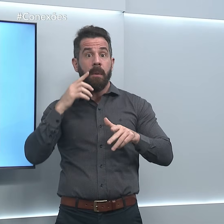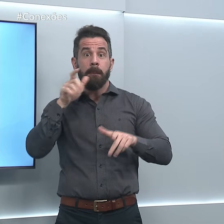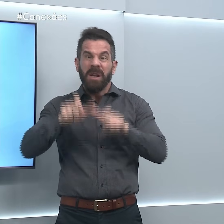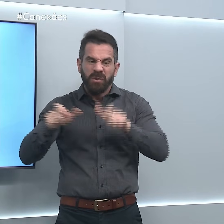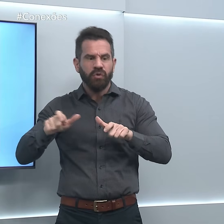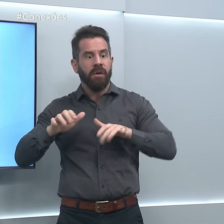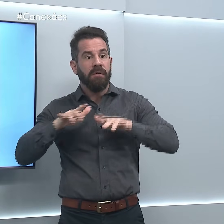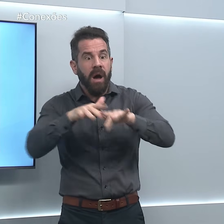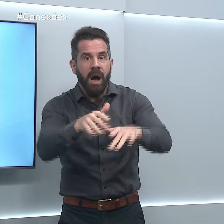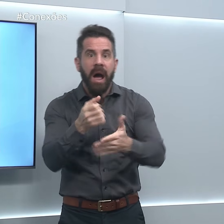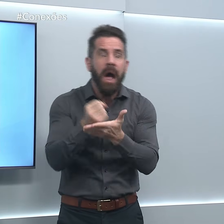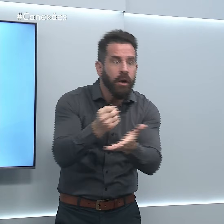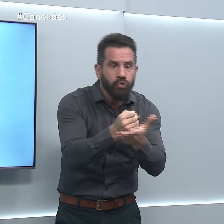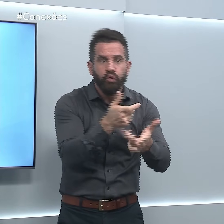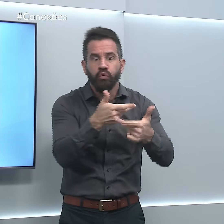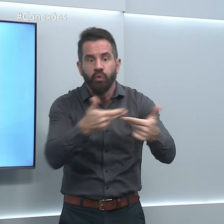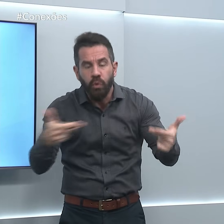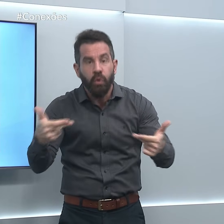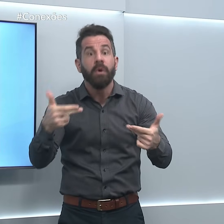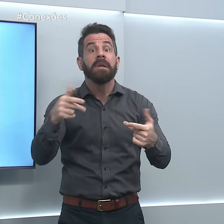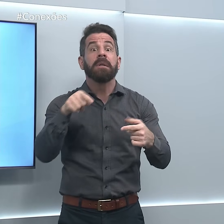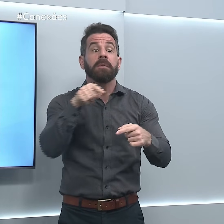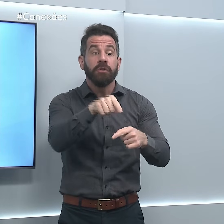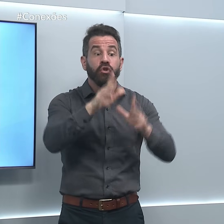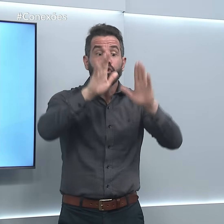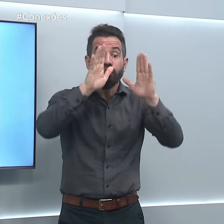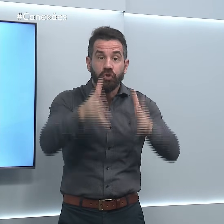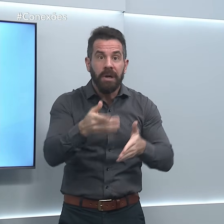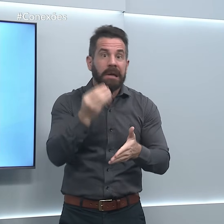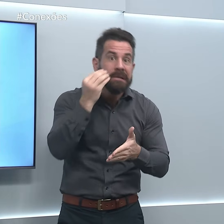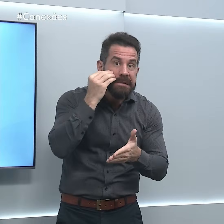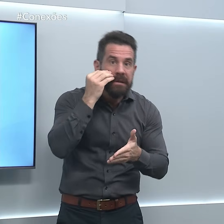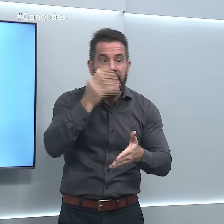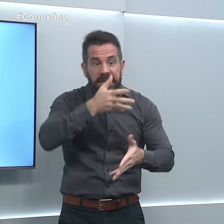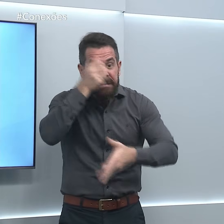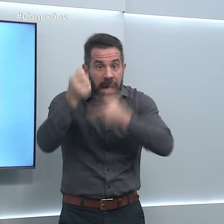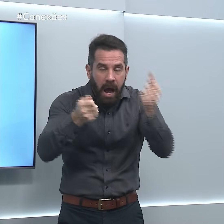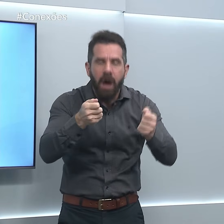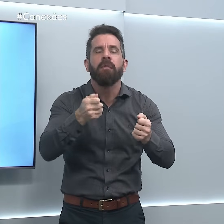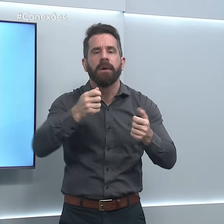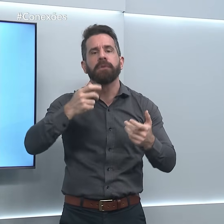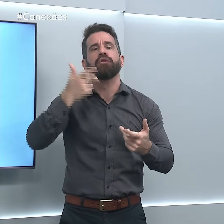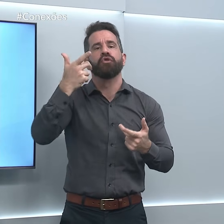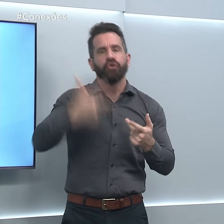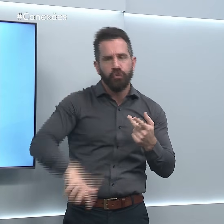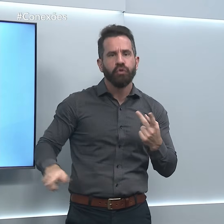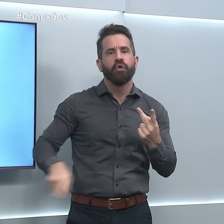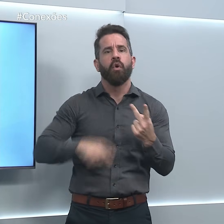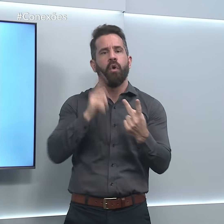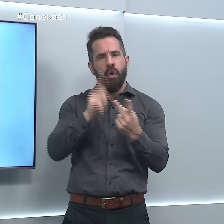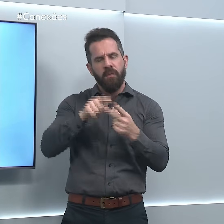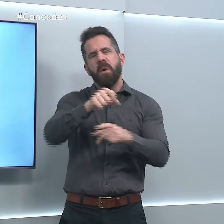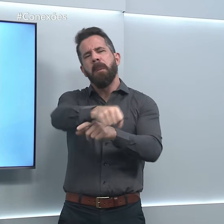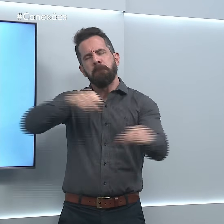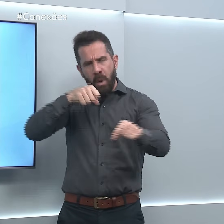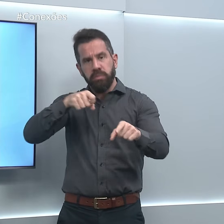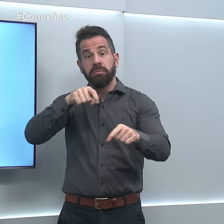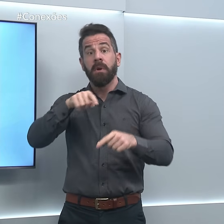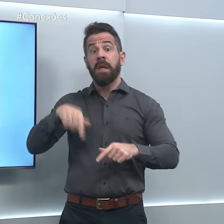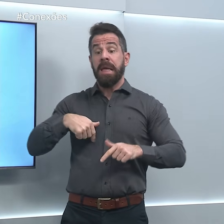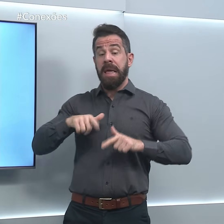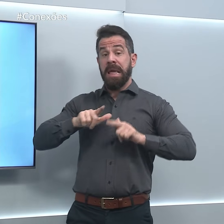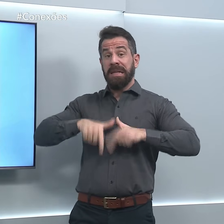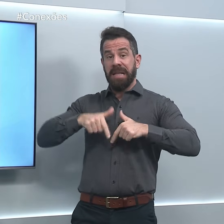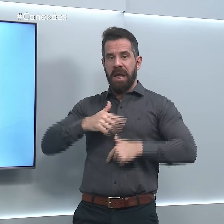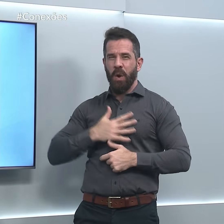outras pessoas correram para o local do primeiro bombardeio. O exército israelense confirmou o ataque